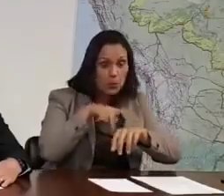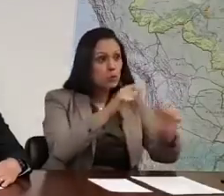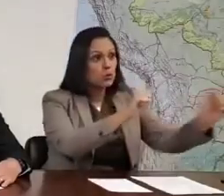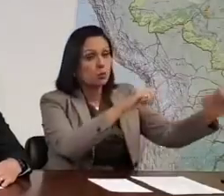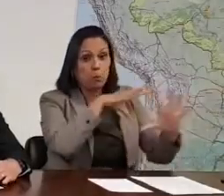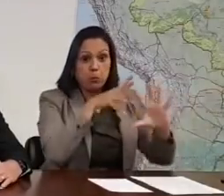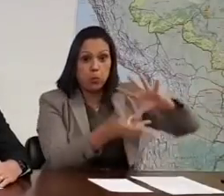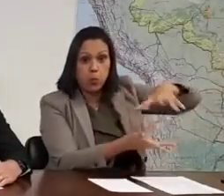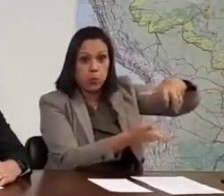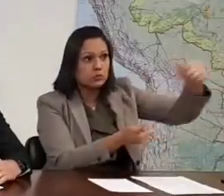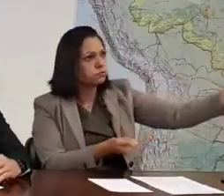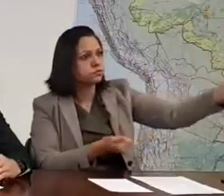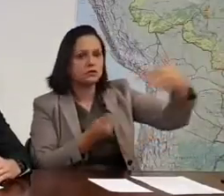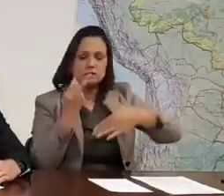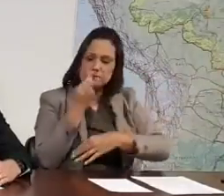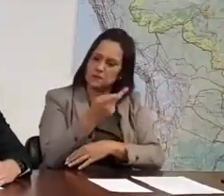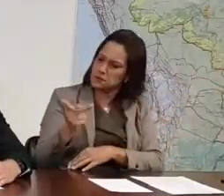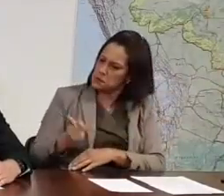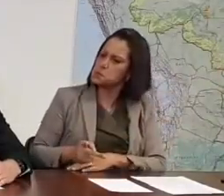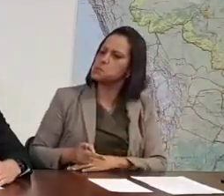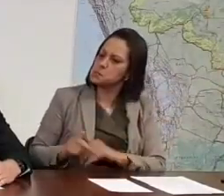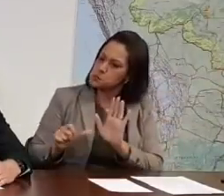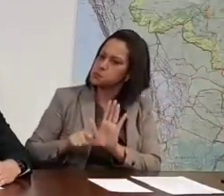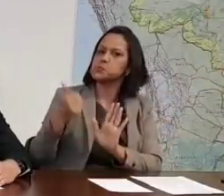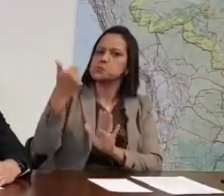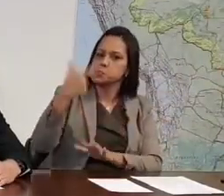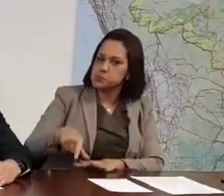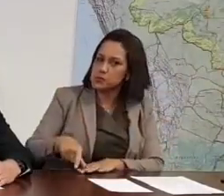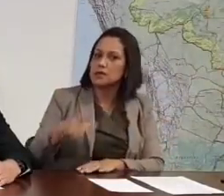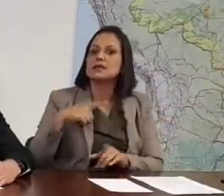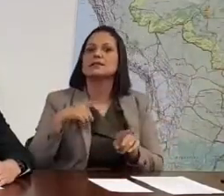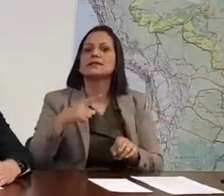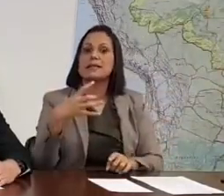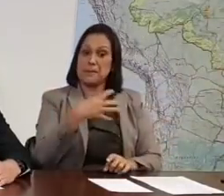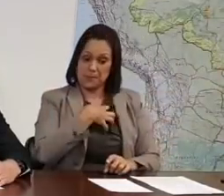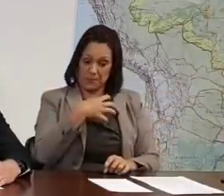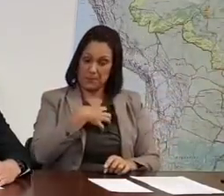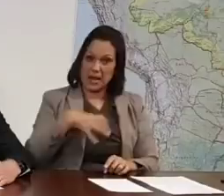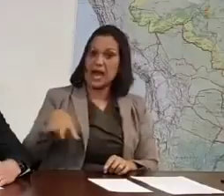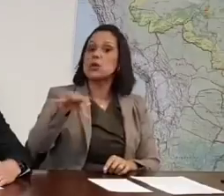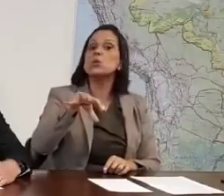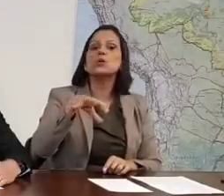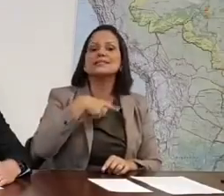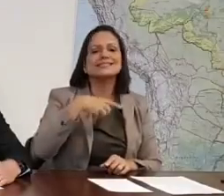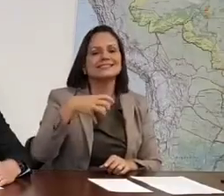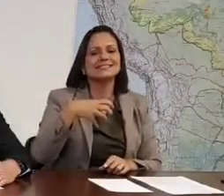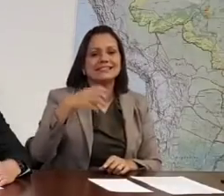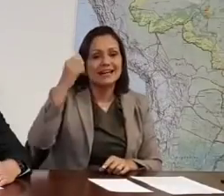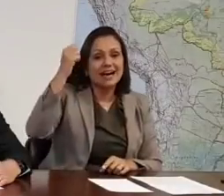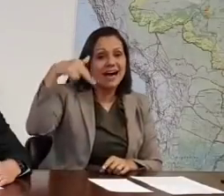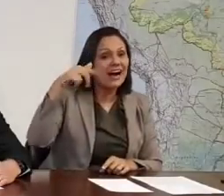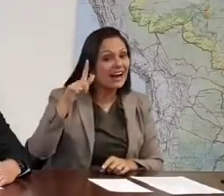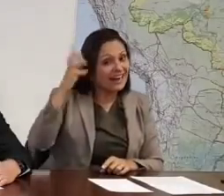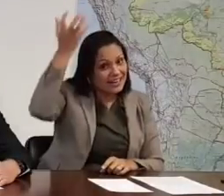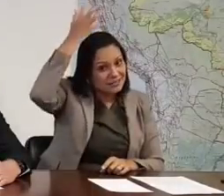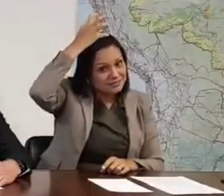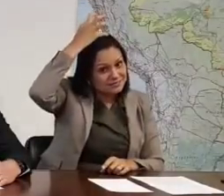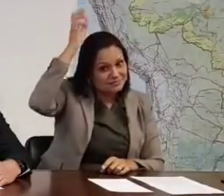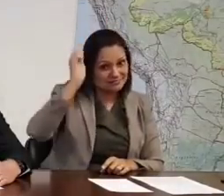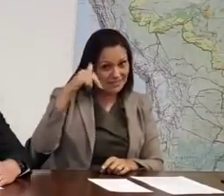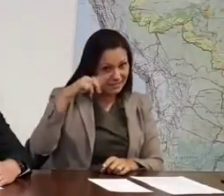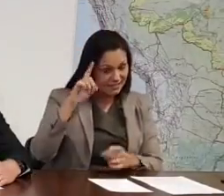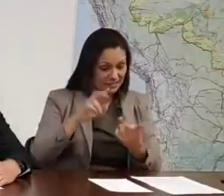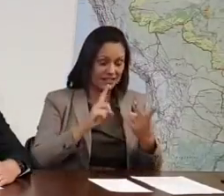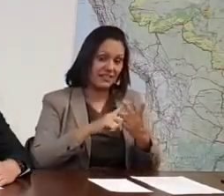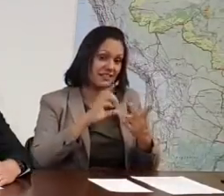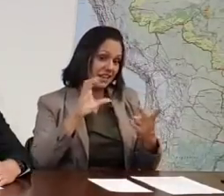Brasil. Nós temos uma Polinésia dentro do Brasil, que é a região da Baía de Angra. Nós temos um Caribe dentro do Brasil, que é o Nordeste